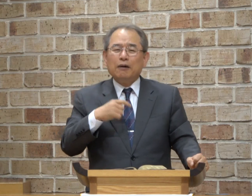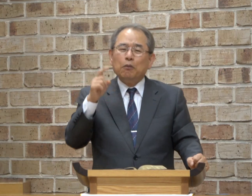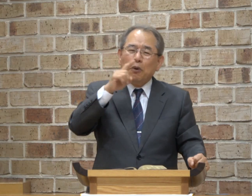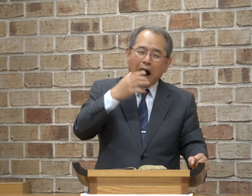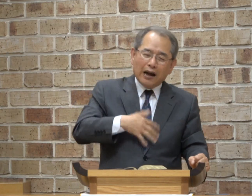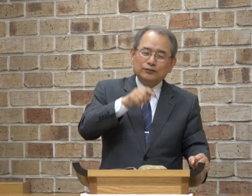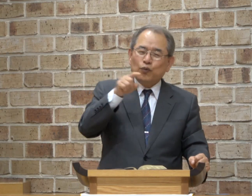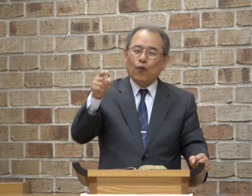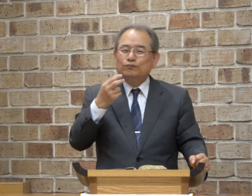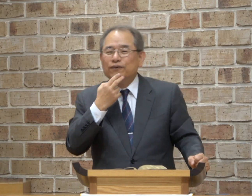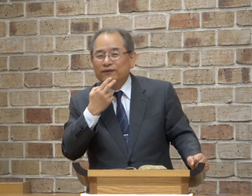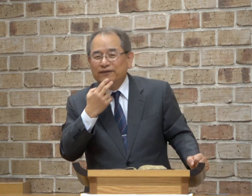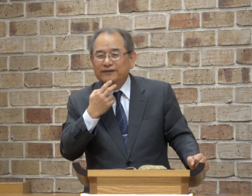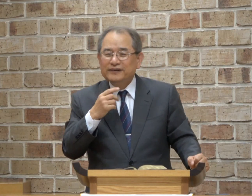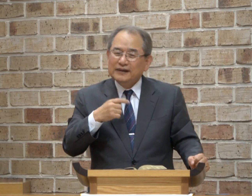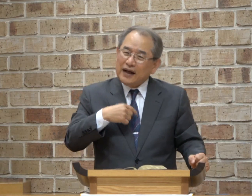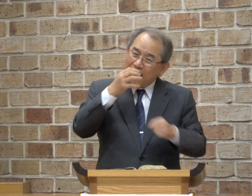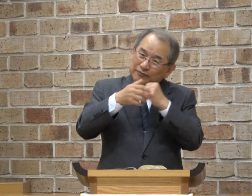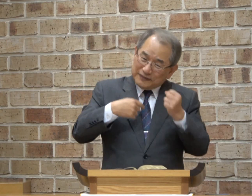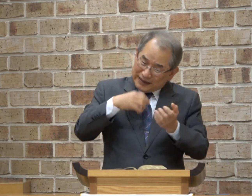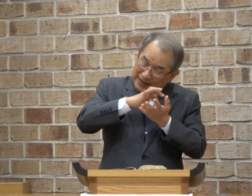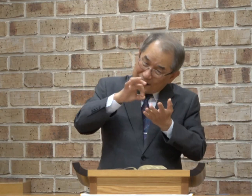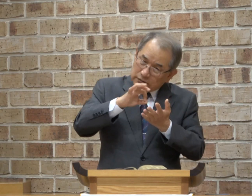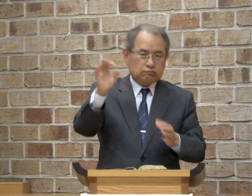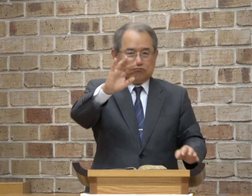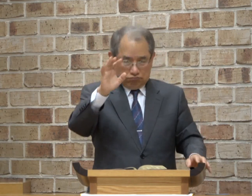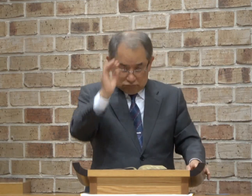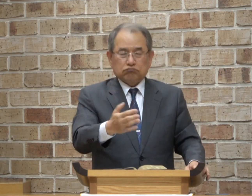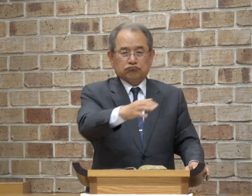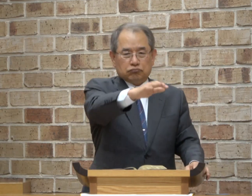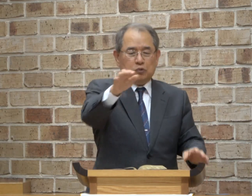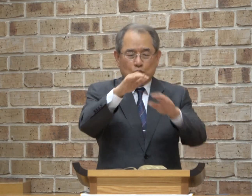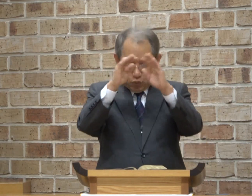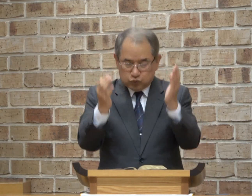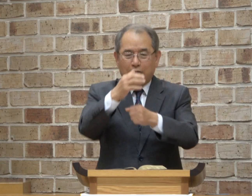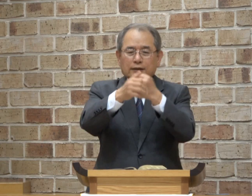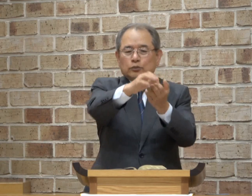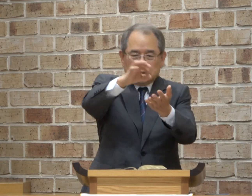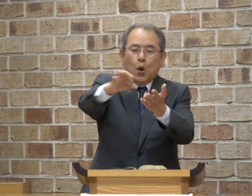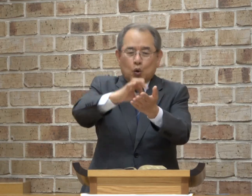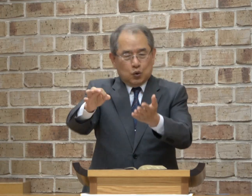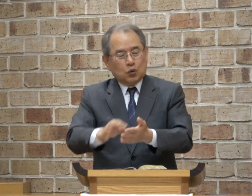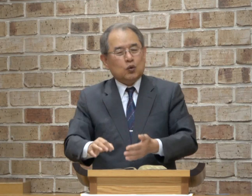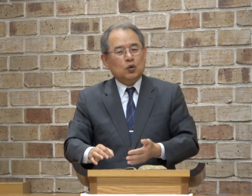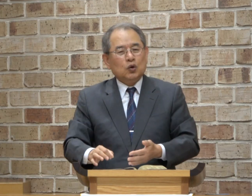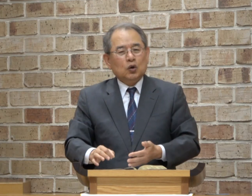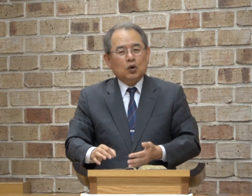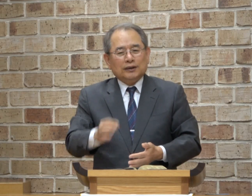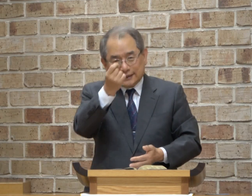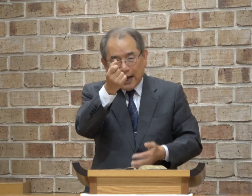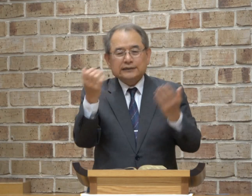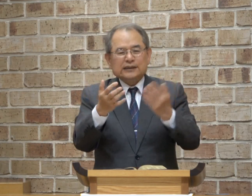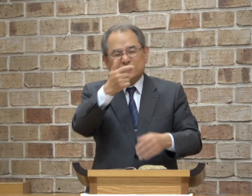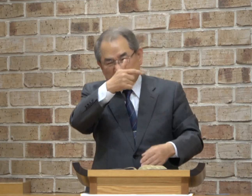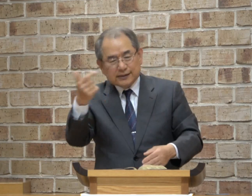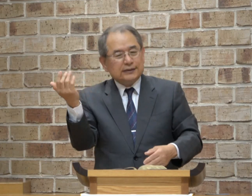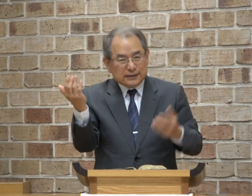부족하고 아는 것도 없고 하나님 나를 사용하실까? 하나님 우리 모두를 사용하십니다.